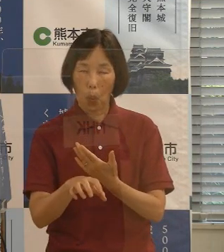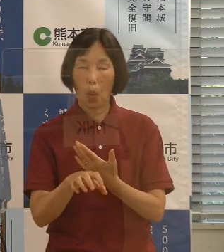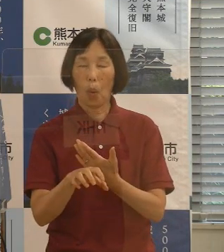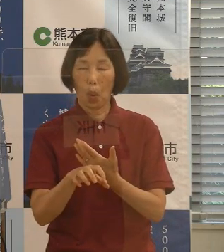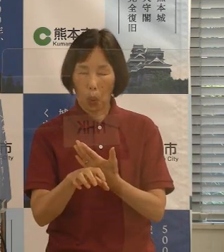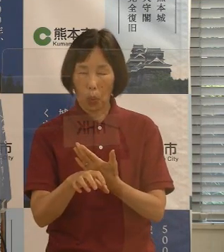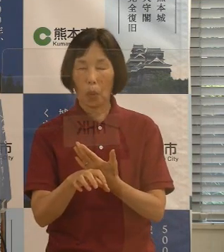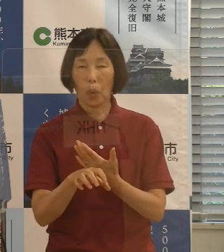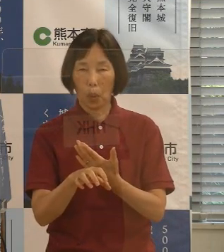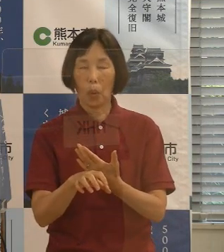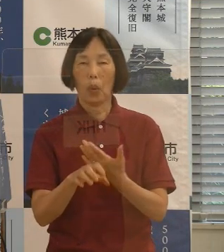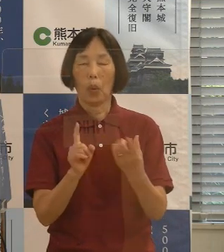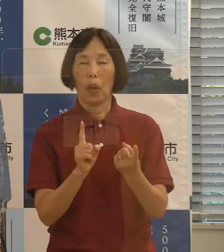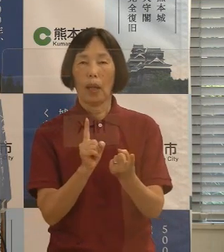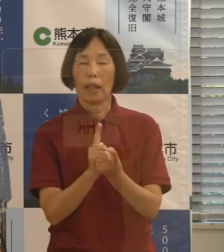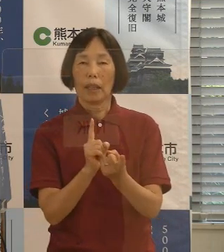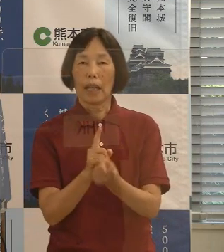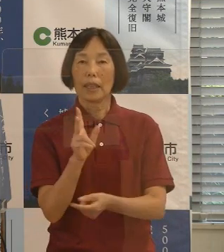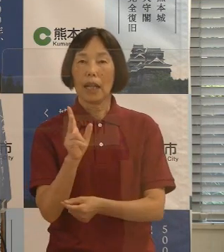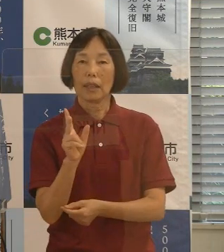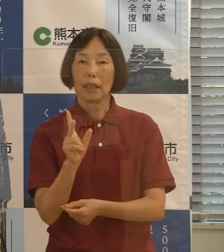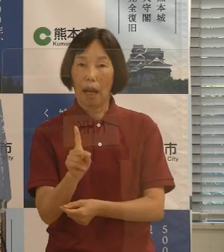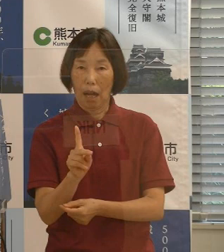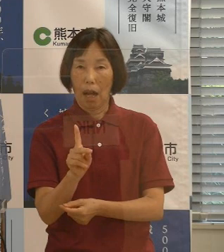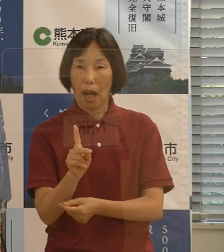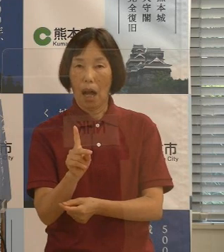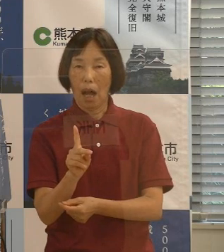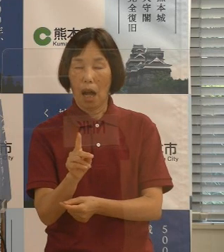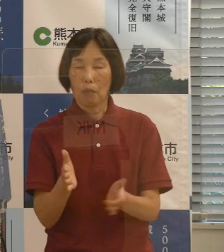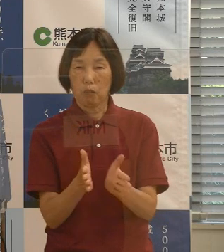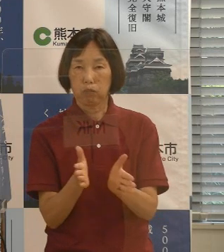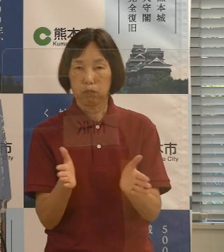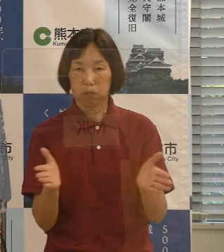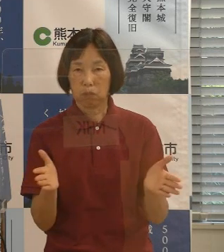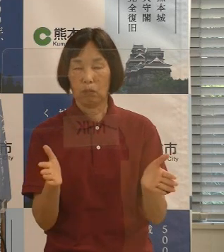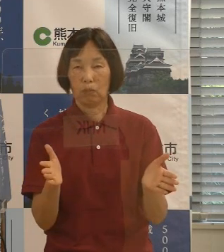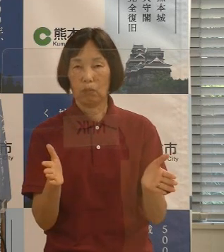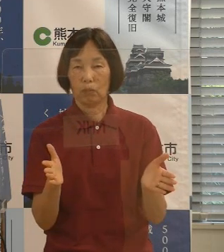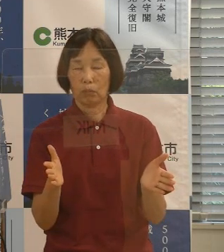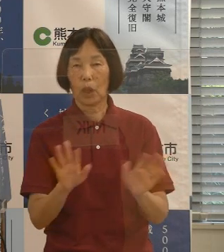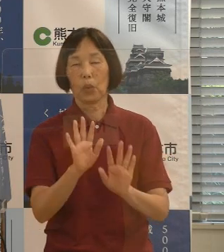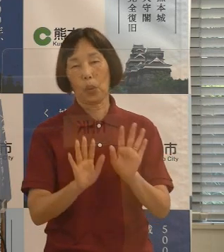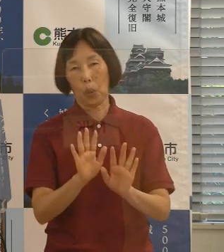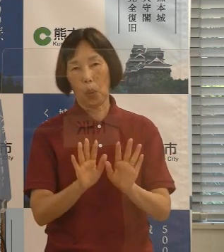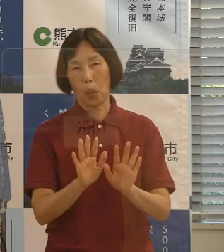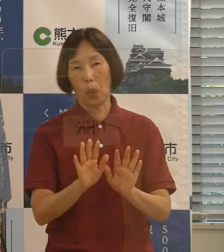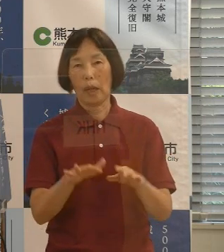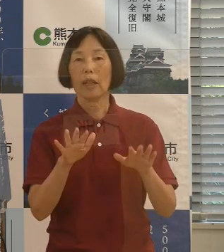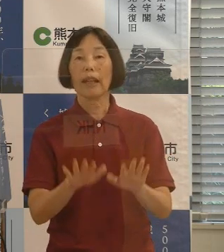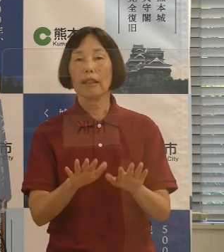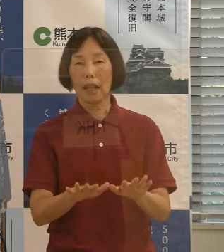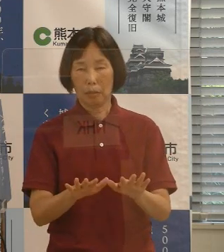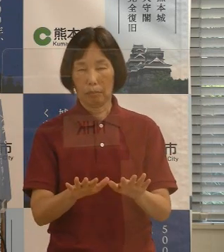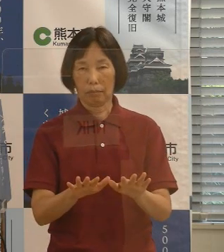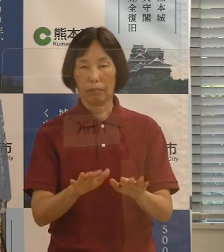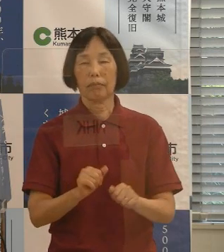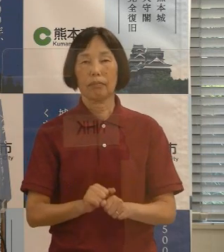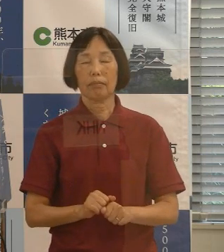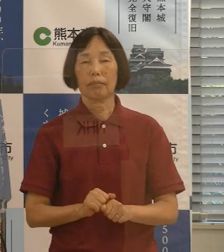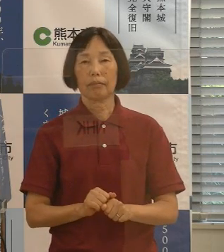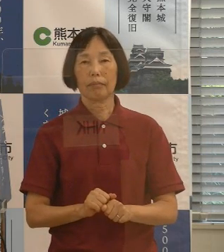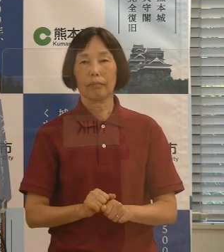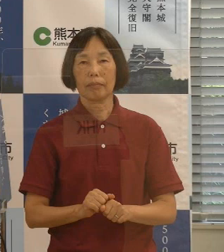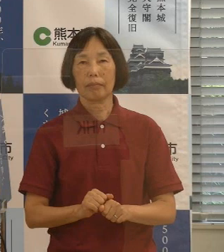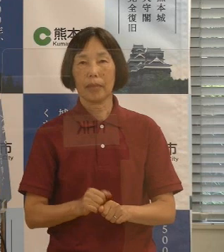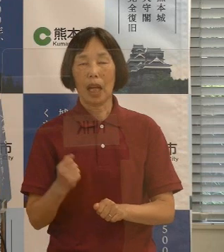コロナウイルス感染症対策課をですね、拡充をしているということであります。で、現在はですね、やはり